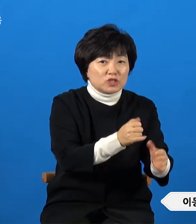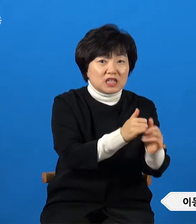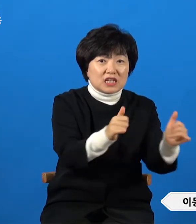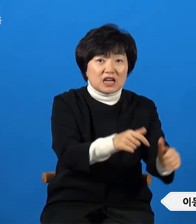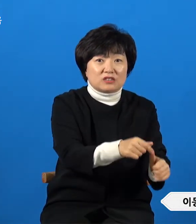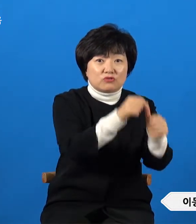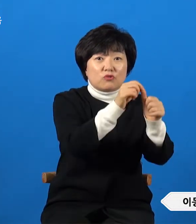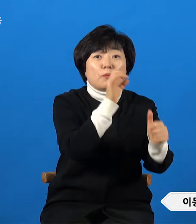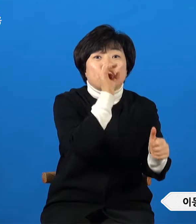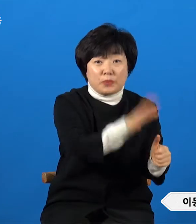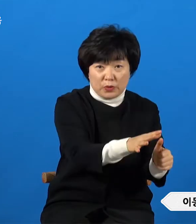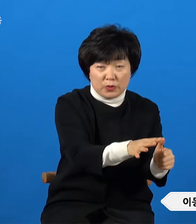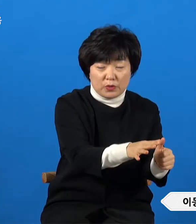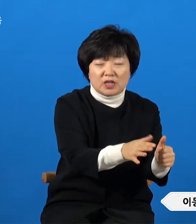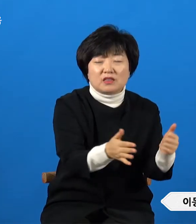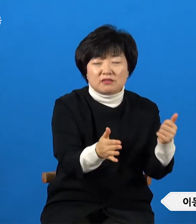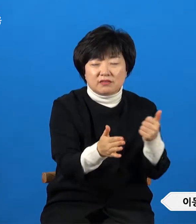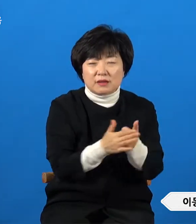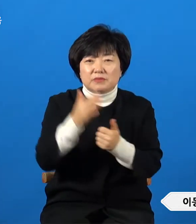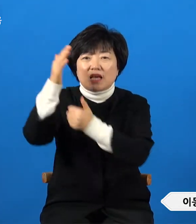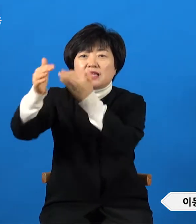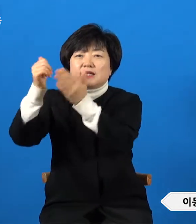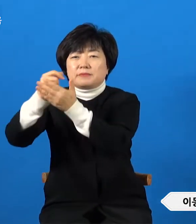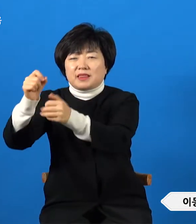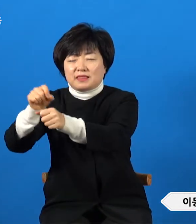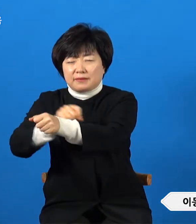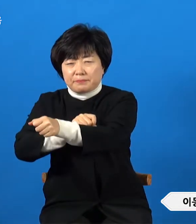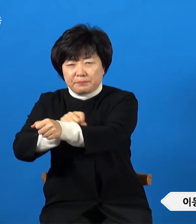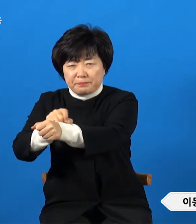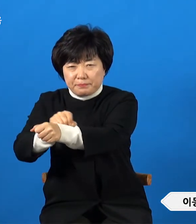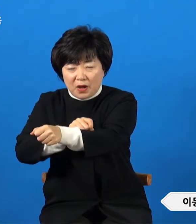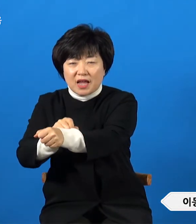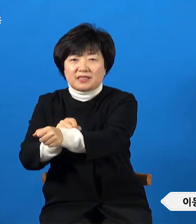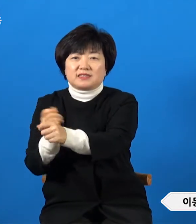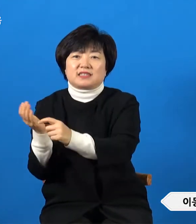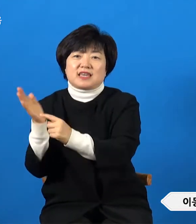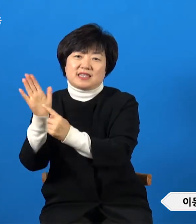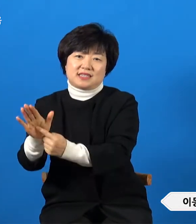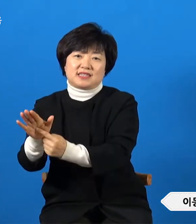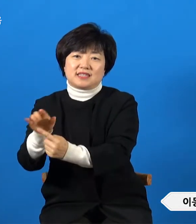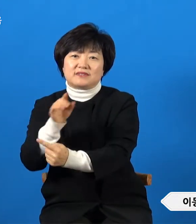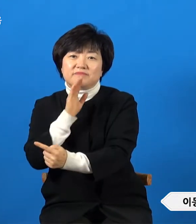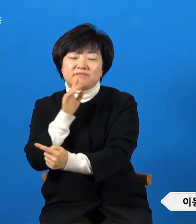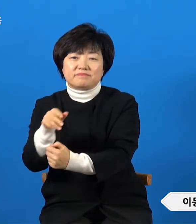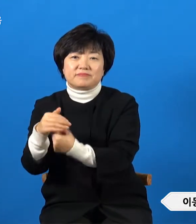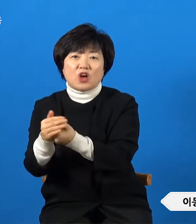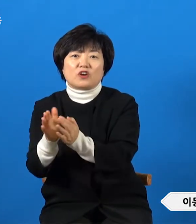그것으로 불가능했기 때문에 하나님이 특별한 계시가 필요했어요. 그것이 성경이라는 거예요.